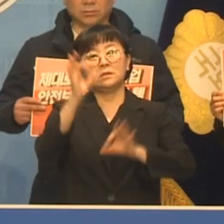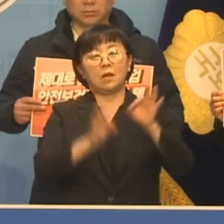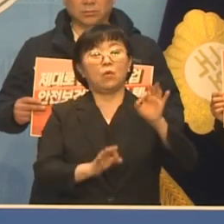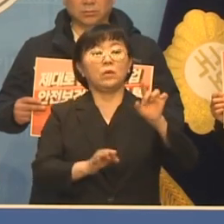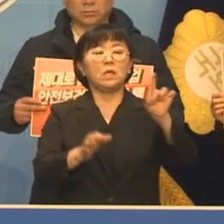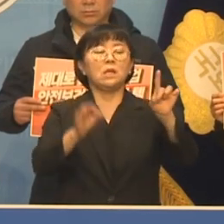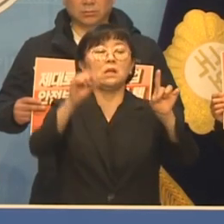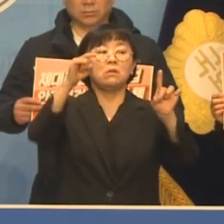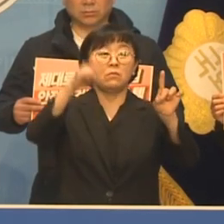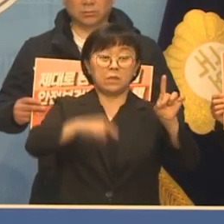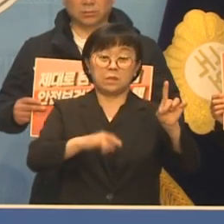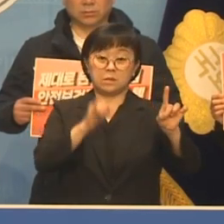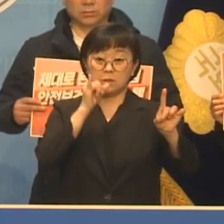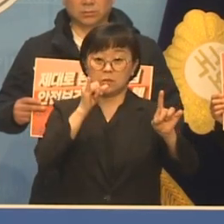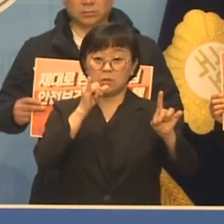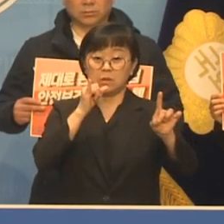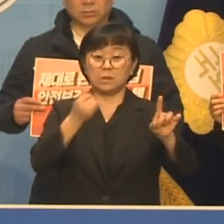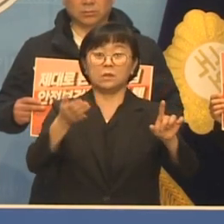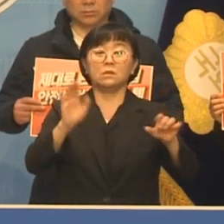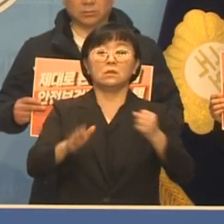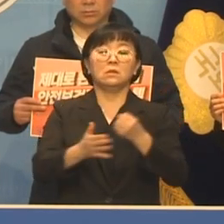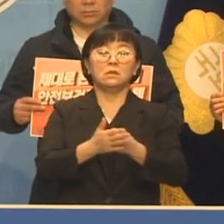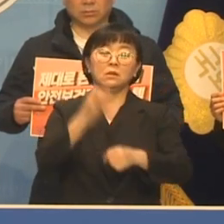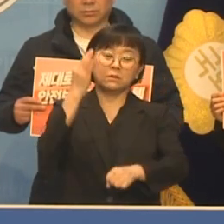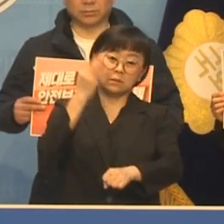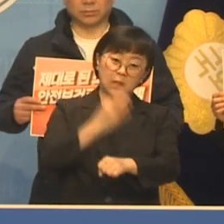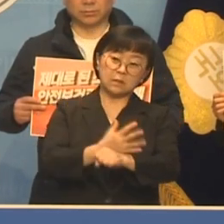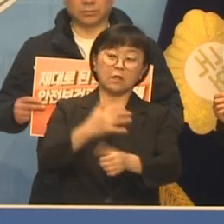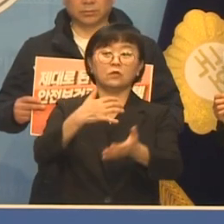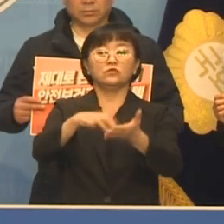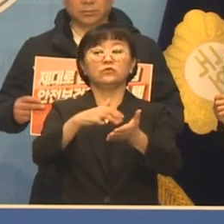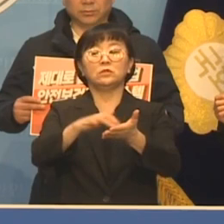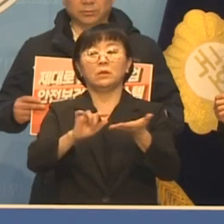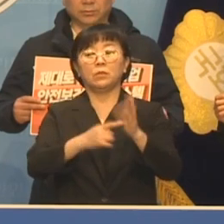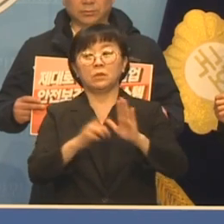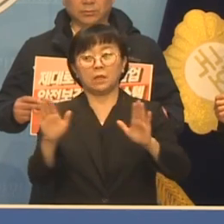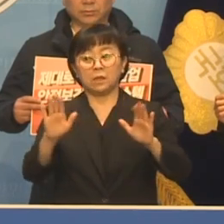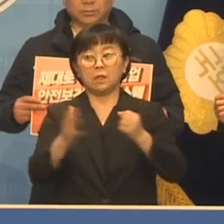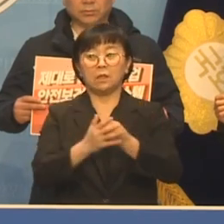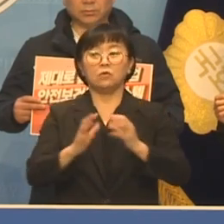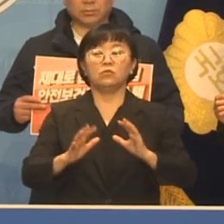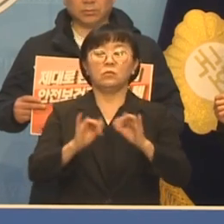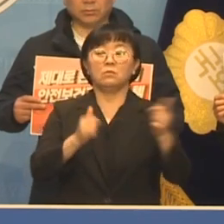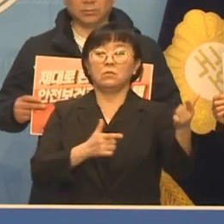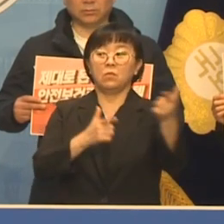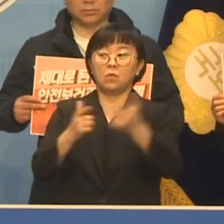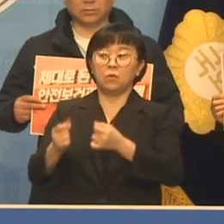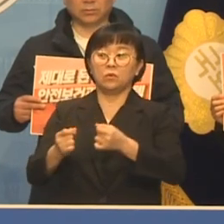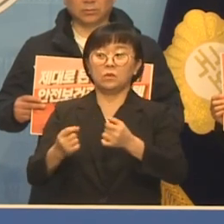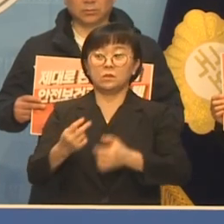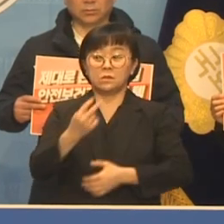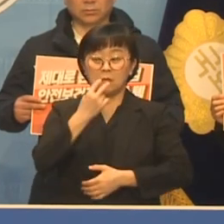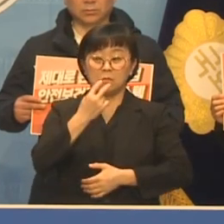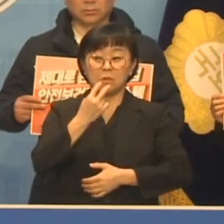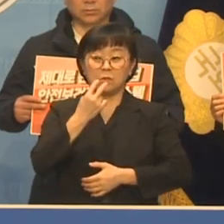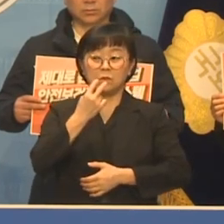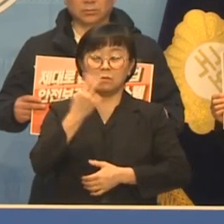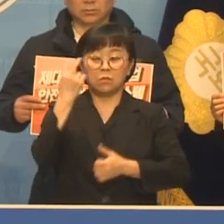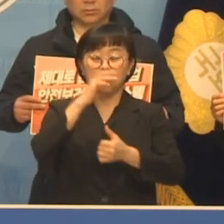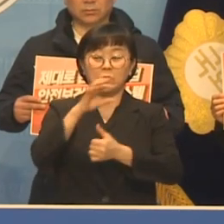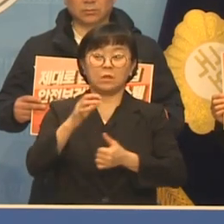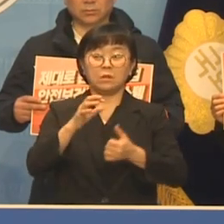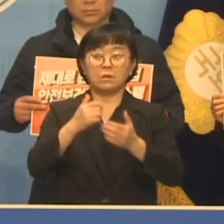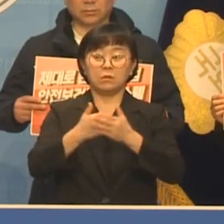하고 있습니다만 이것은 그냥 단순하게 숫자 노름이 아니라 우리 국민 모두의 목숨을 겨냥하고